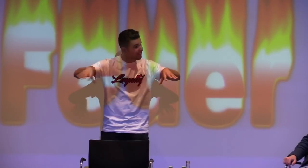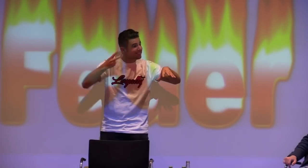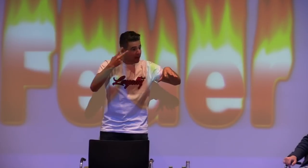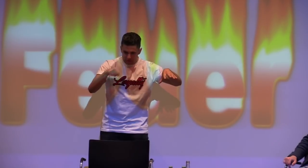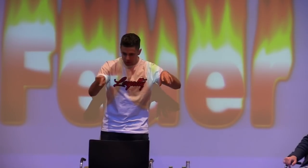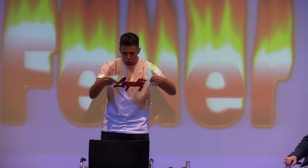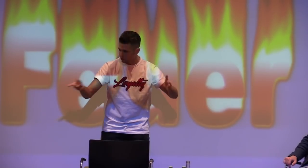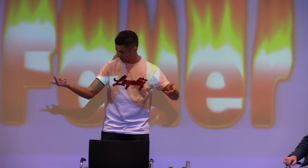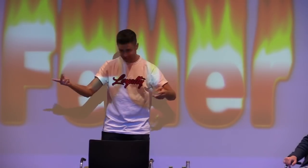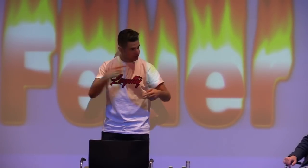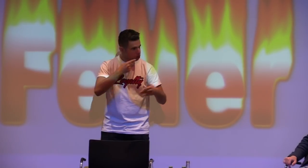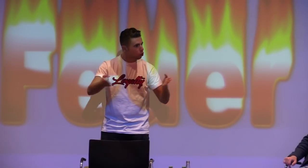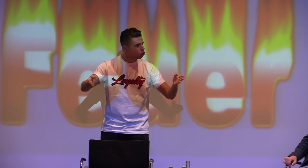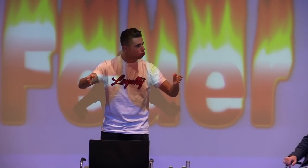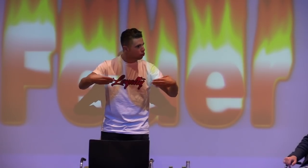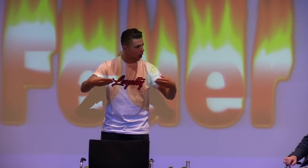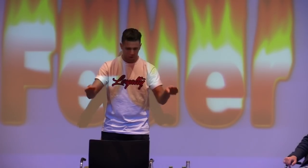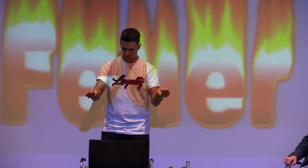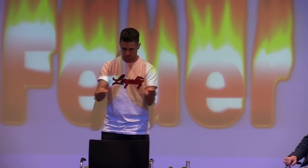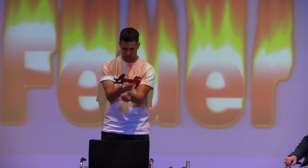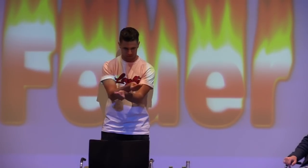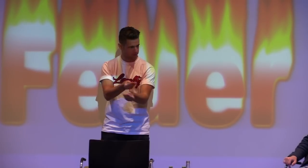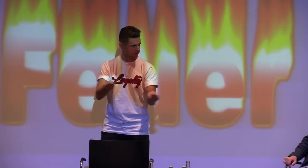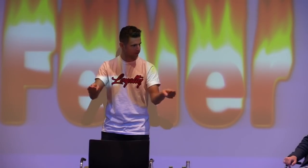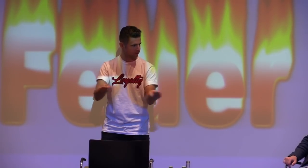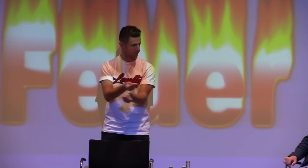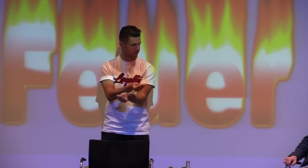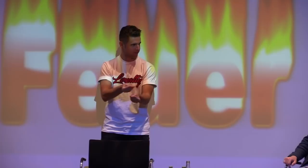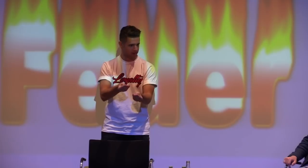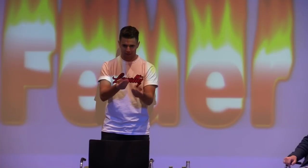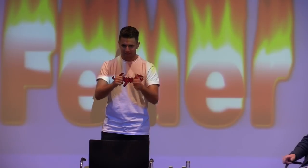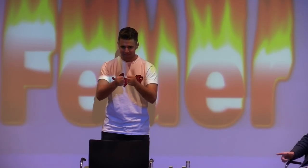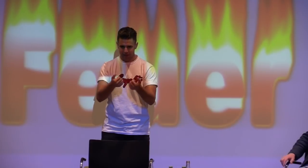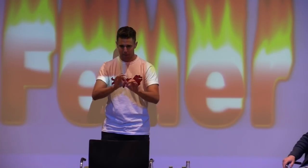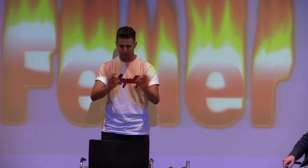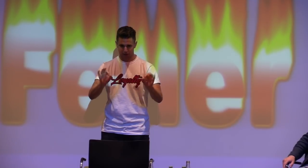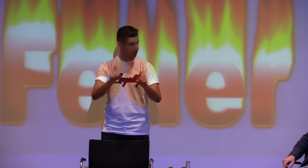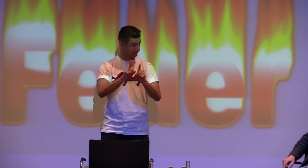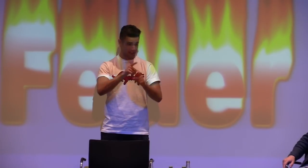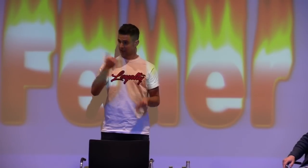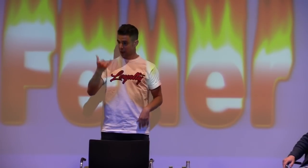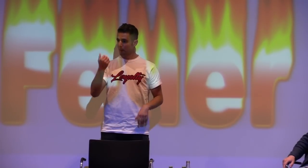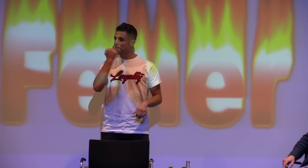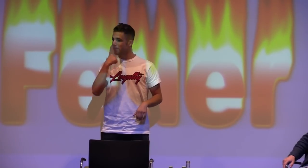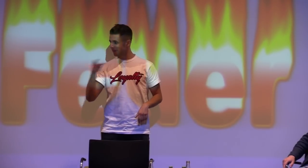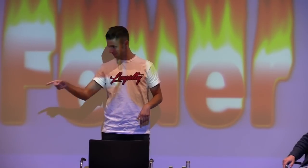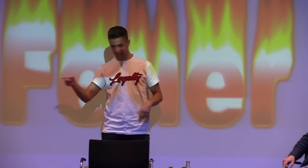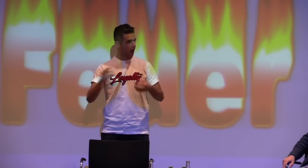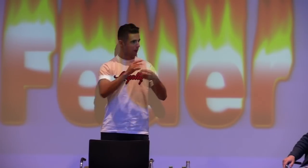wird das Angebot immer bestehen bleiben, weil man eben so spezialisiert ist. Und was Stefan gesagt hat, wenn die Türen doch offen sind zur Kommunikation miteinander,